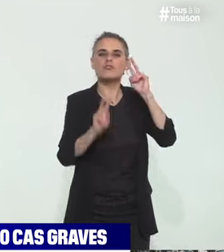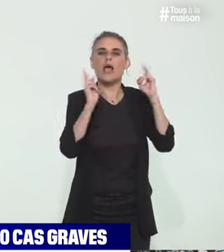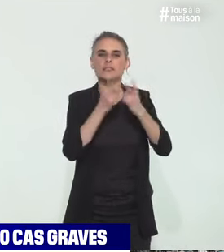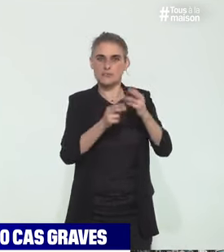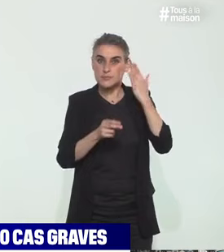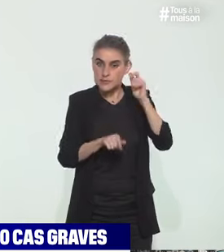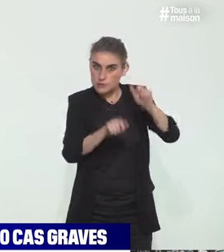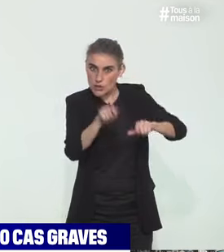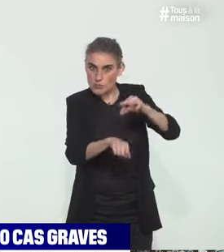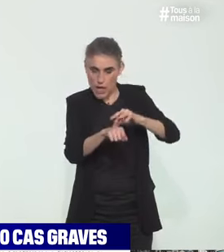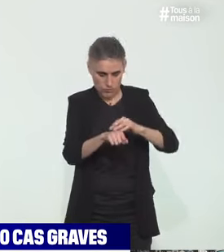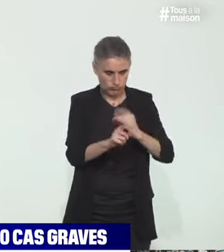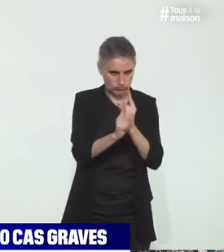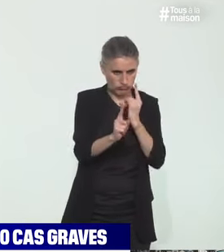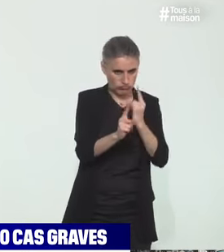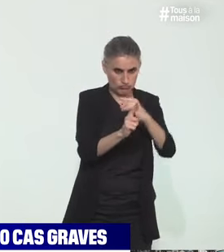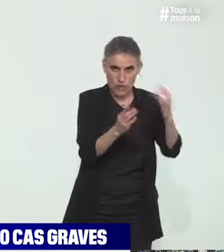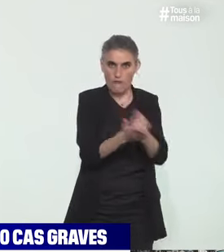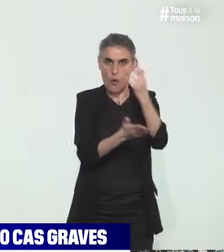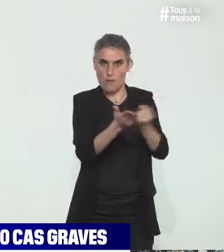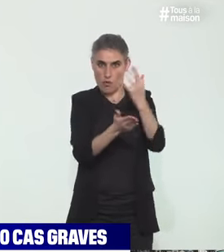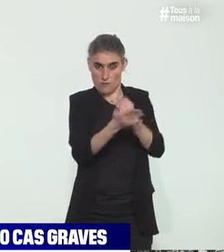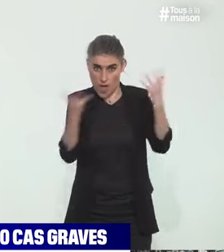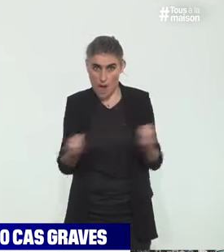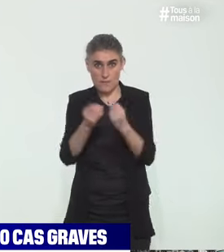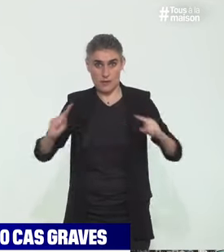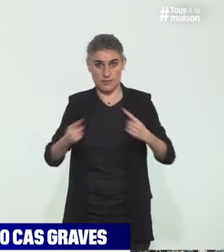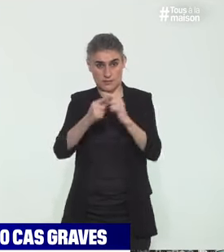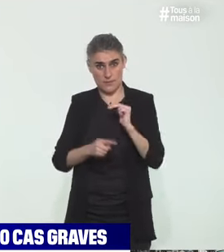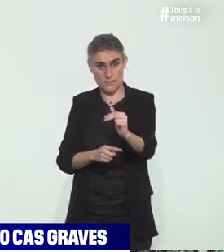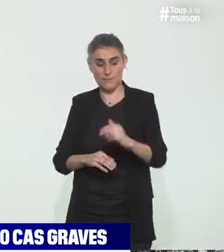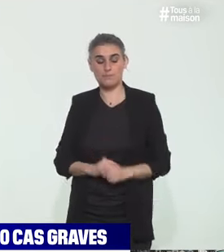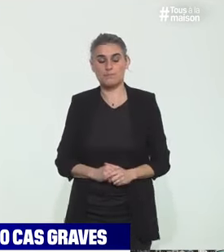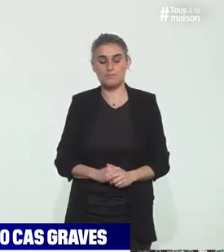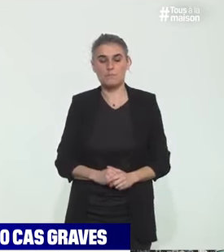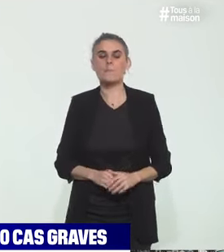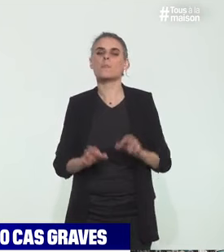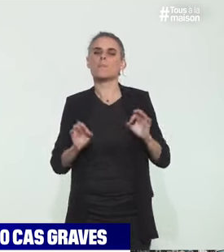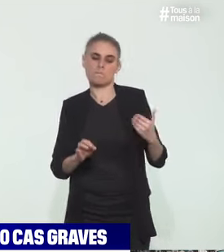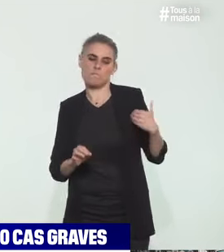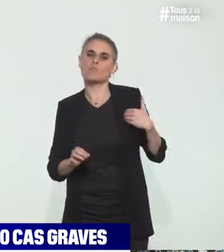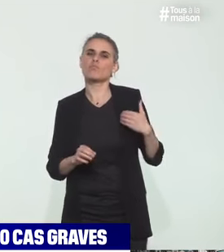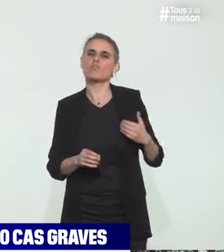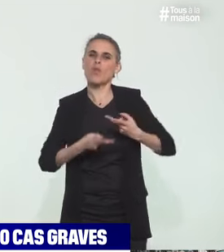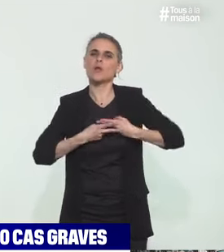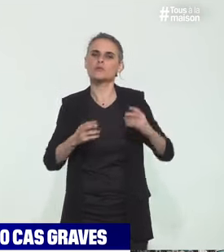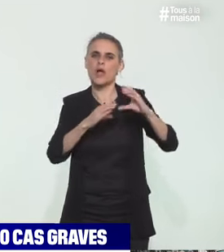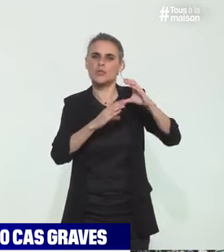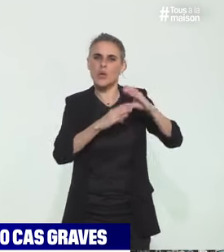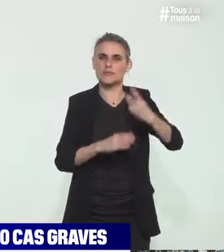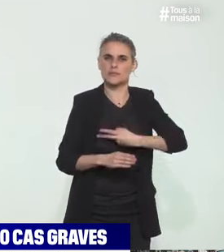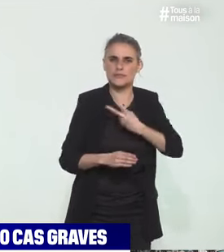faisons dès maintenant, c'est-à-dire que nous tenons compte de cette fameuse surveillance syndromique que je vous ai expliquée tout à l'heure, puisque je vous ai donné l'activité de SOS Médecins, l'activité